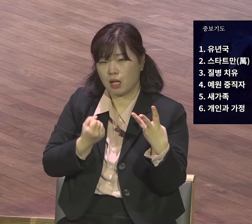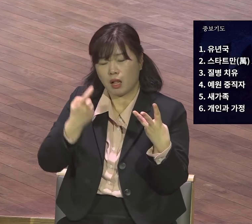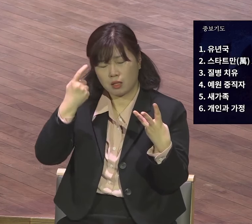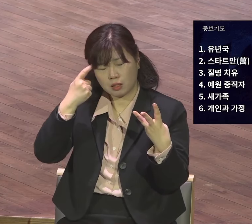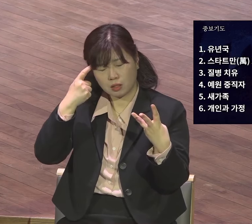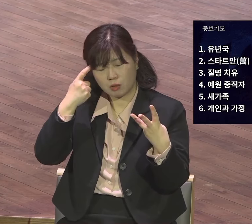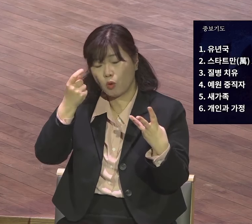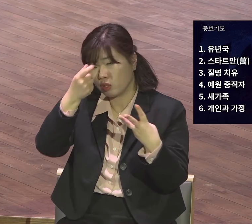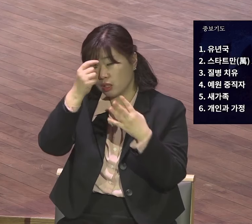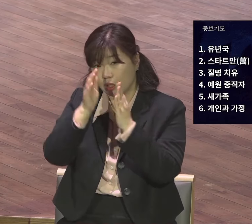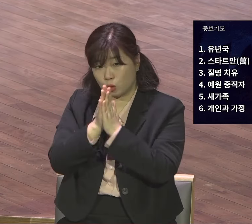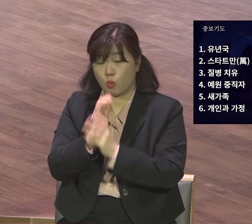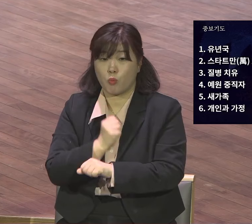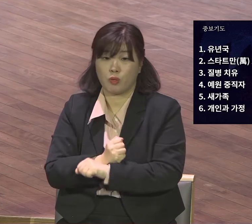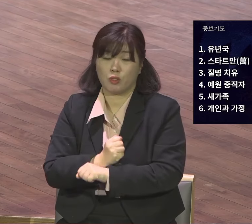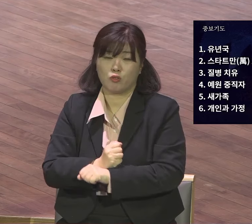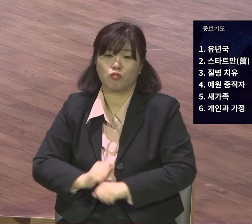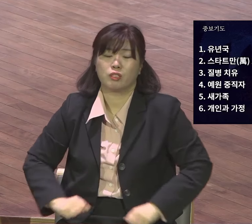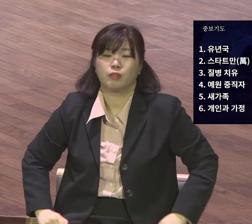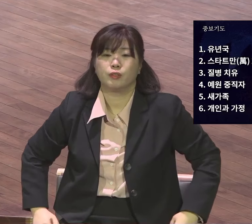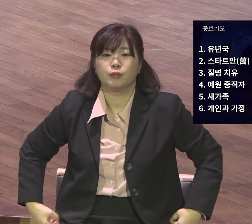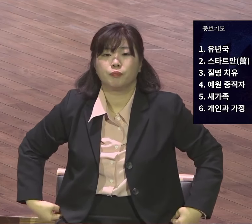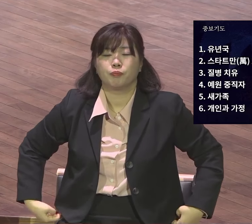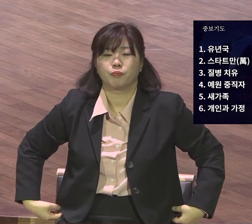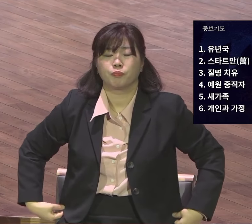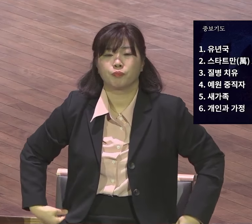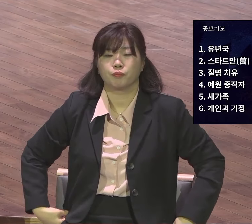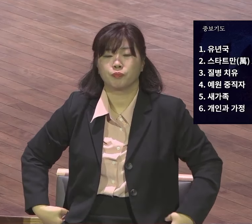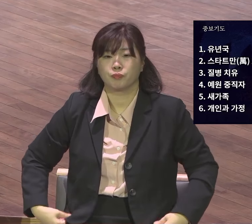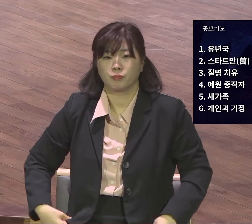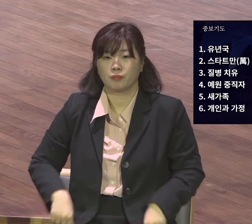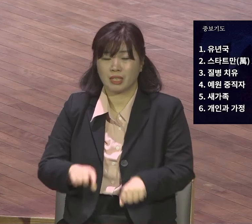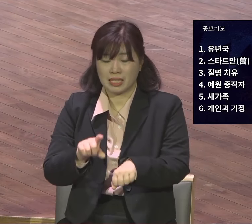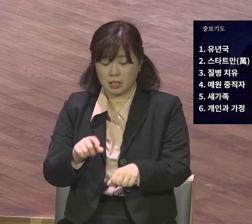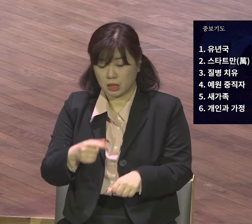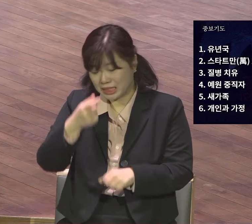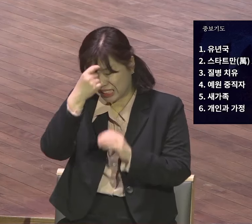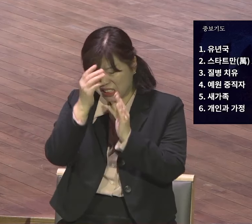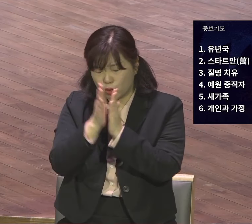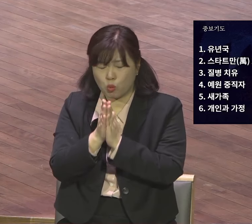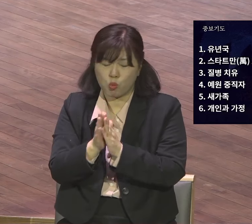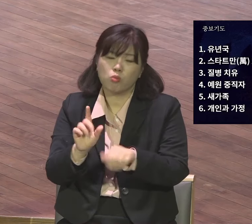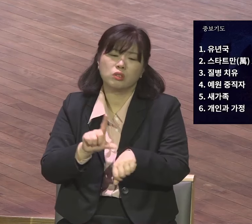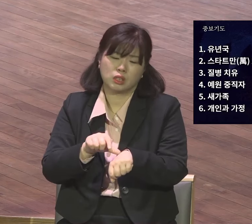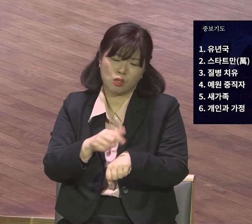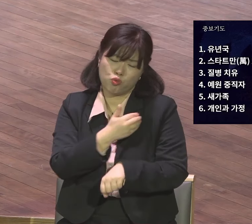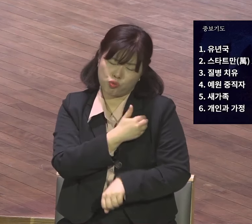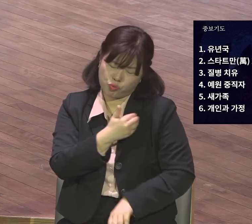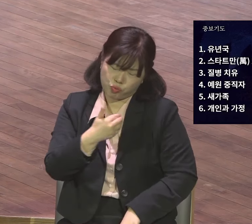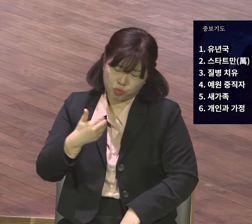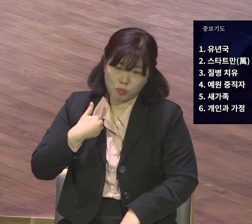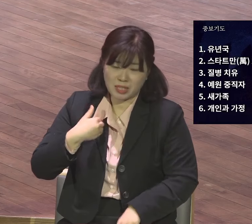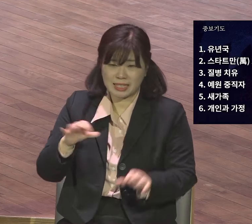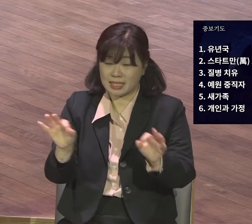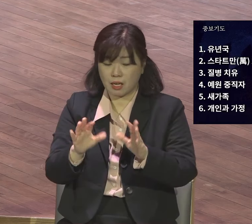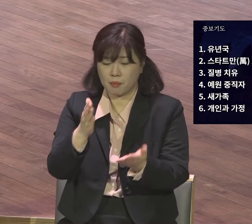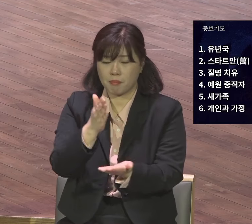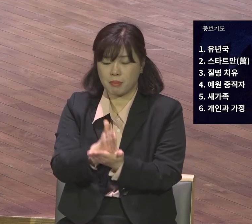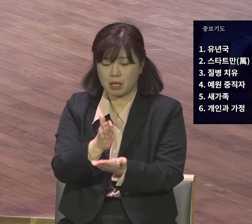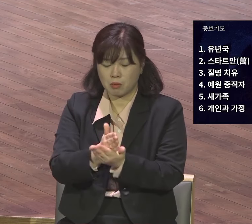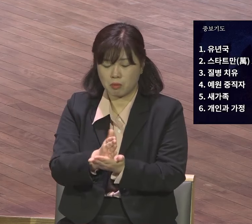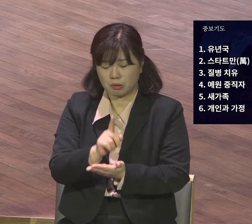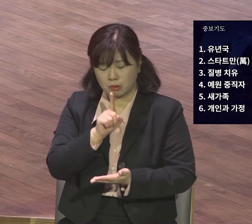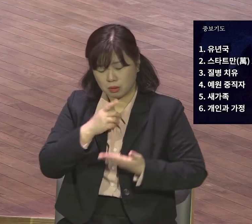시간 후반부에는 새 가족 명단이 올라갈 것입니다. 모든 새 가족들이 정말 예수가 그리스도, 인생 모든 문제